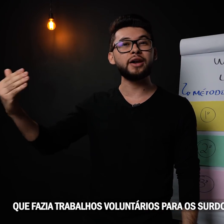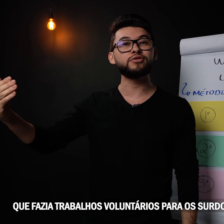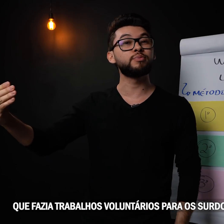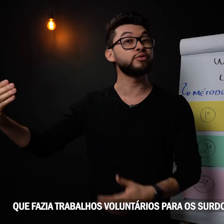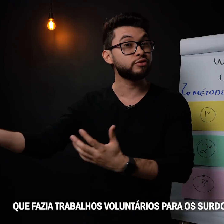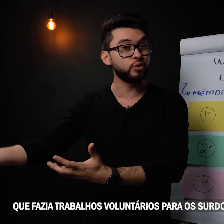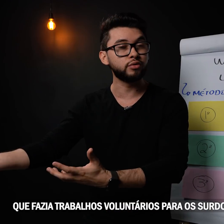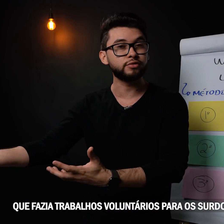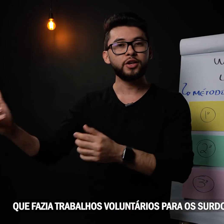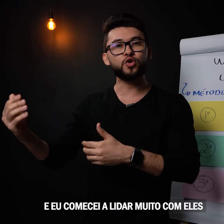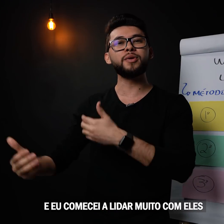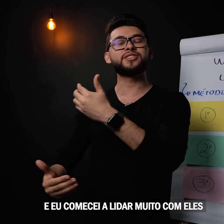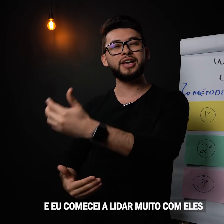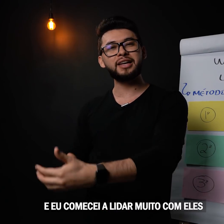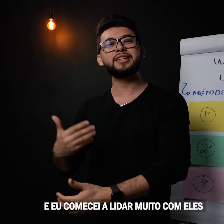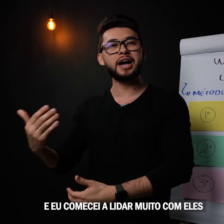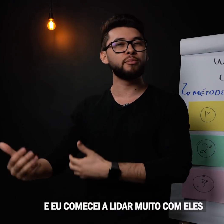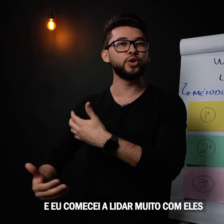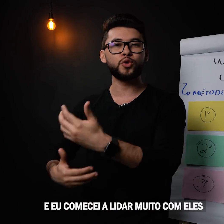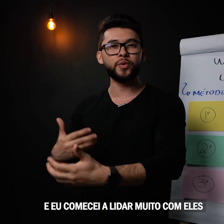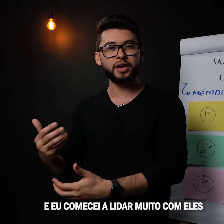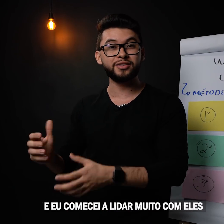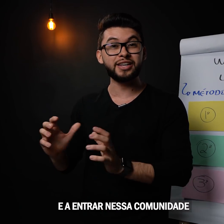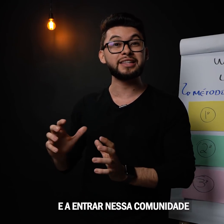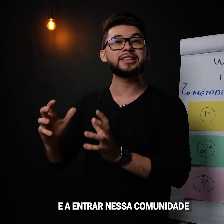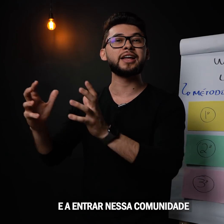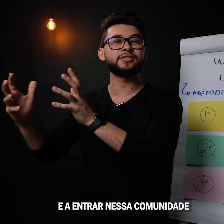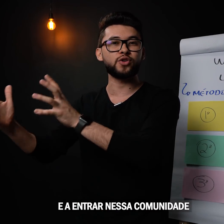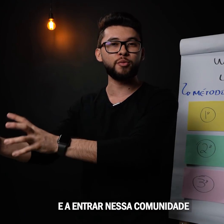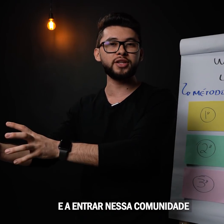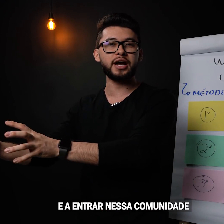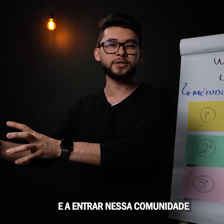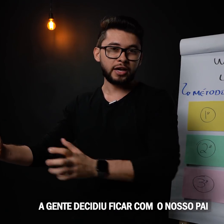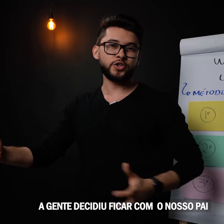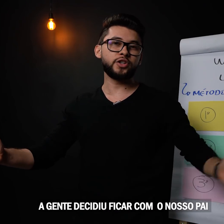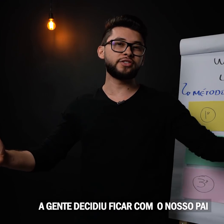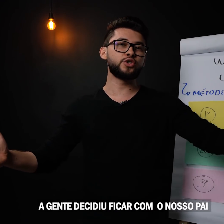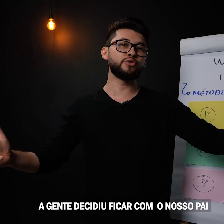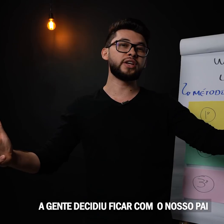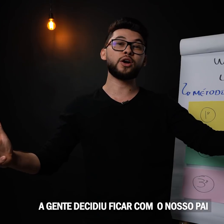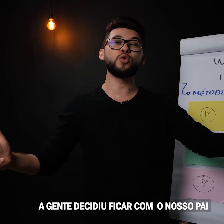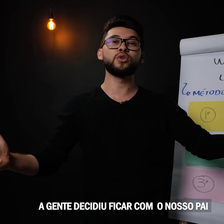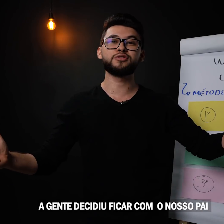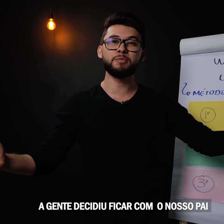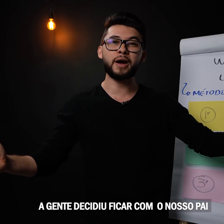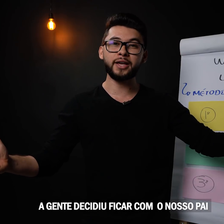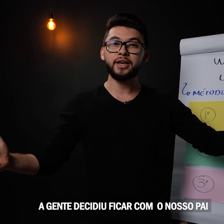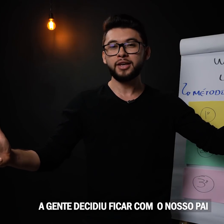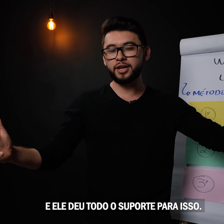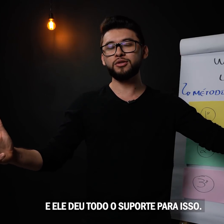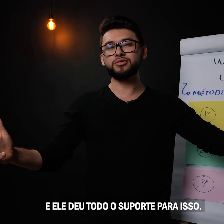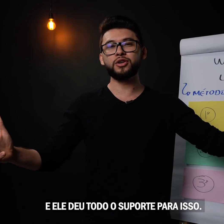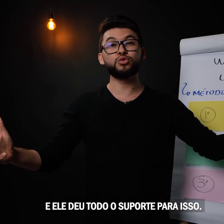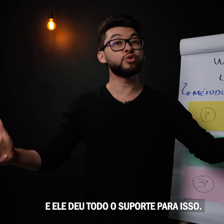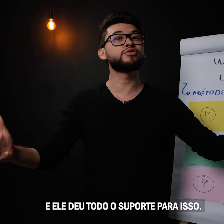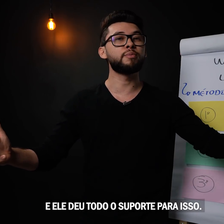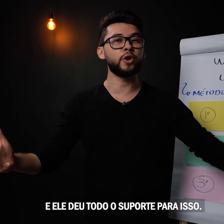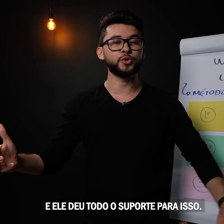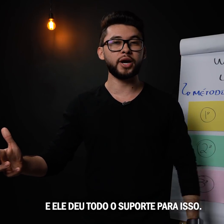voluntários para os surdos. E eu comecei a lidar muito com eles e a entrar nessa comunidade. A gente decidiu ficar com o nosso pai e ele nos deu todo o suporte para